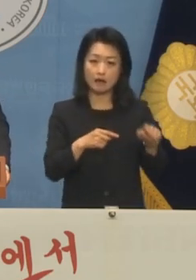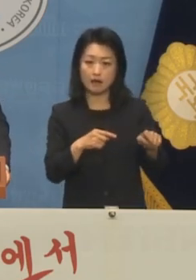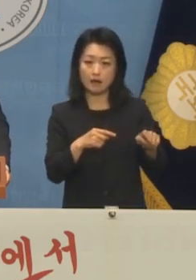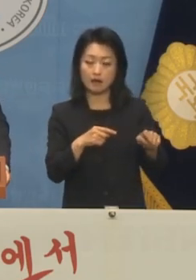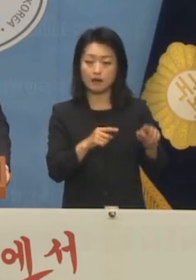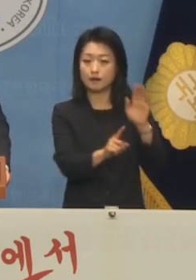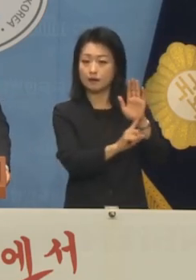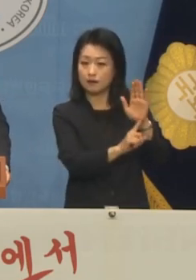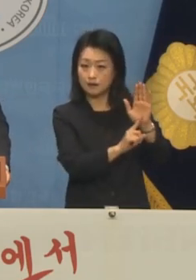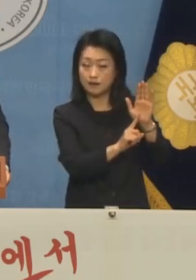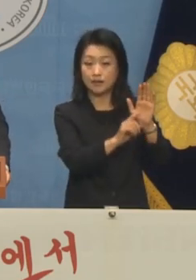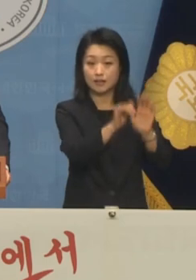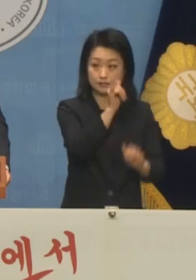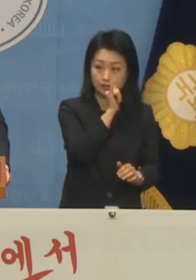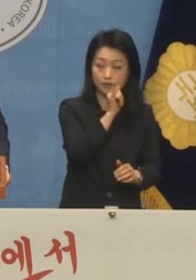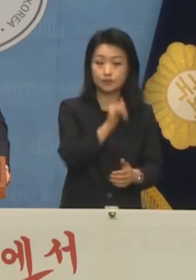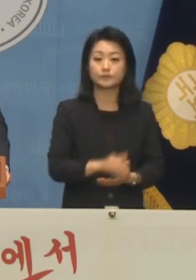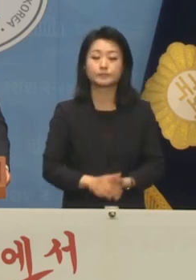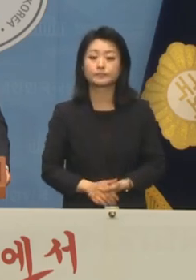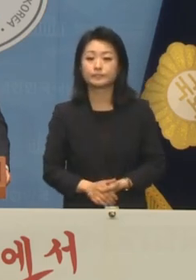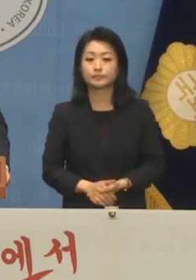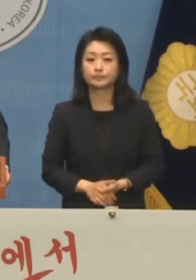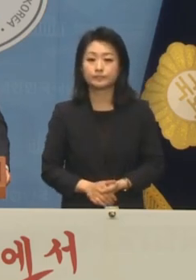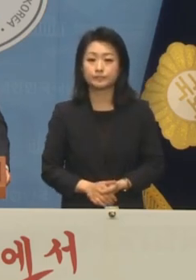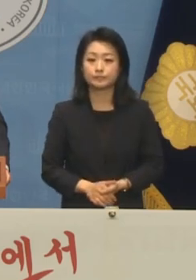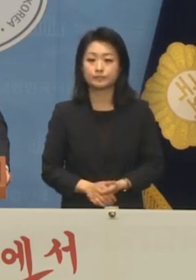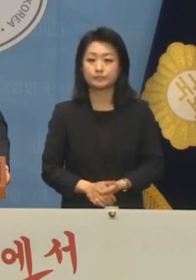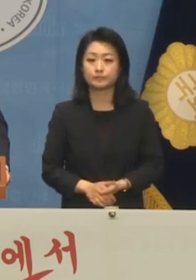언론을 기망하고 있습니다.